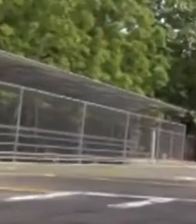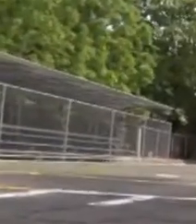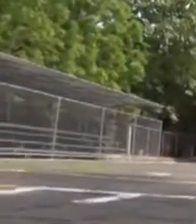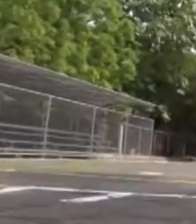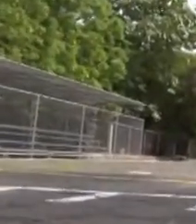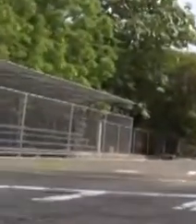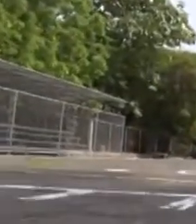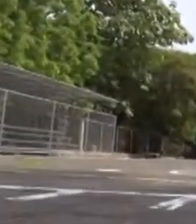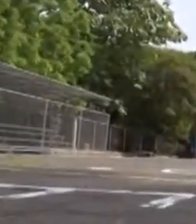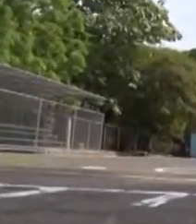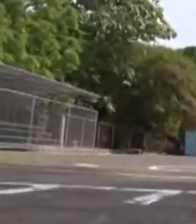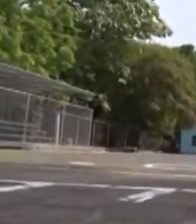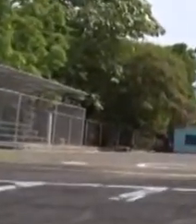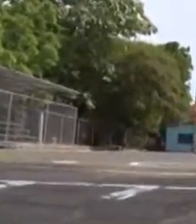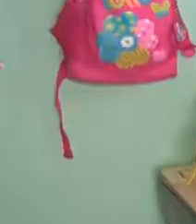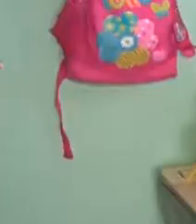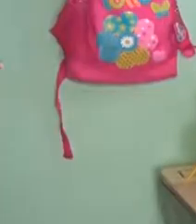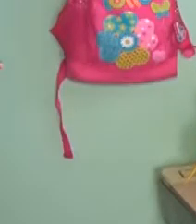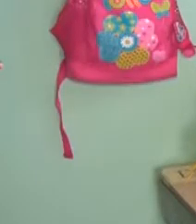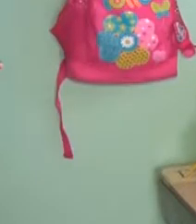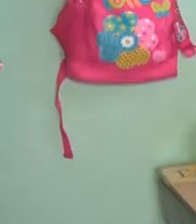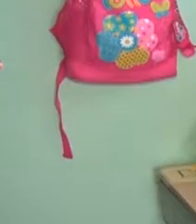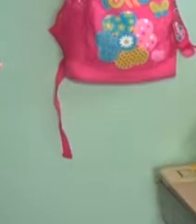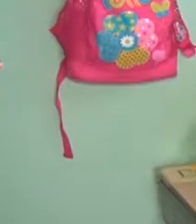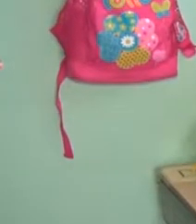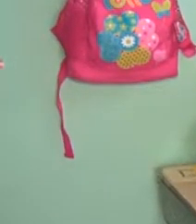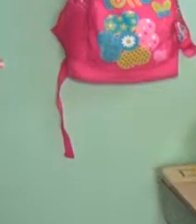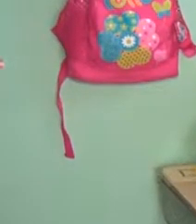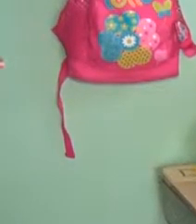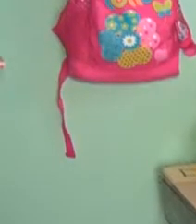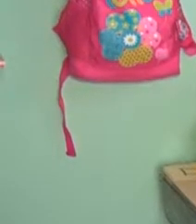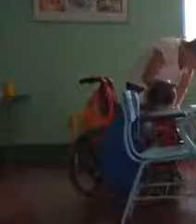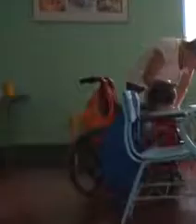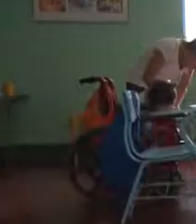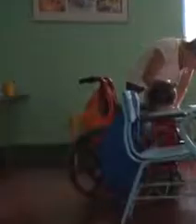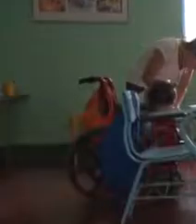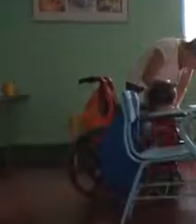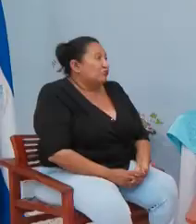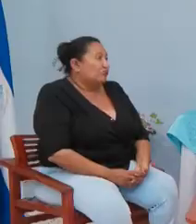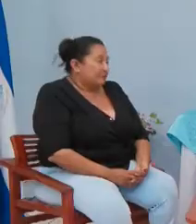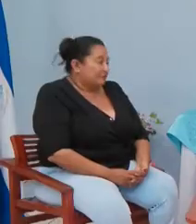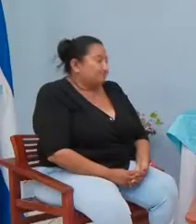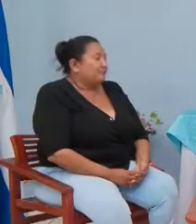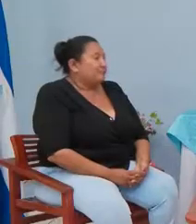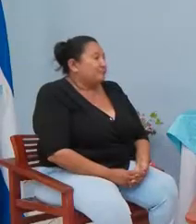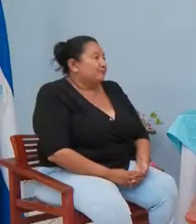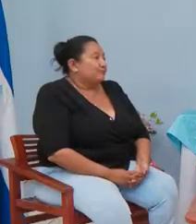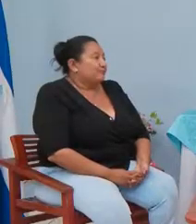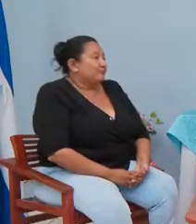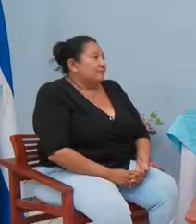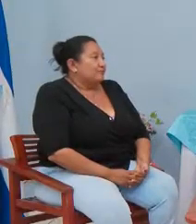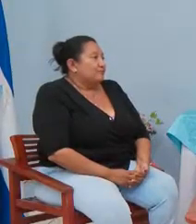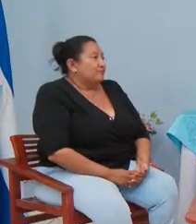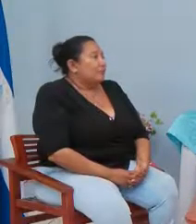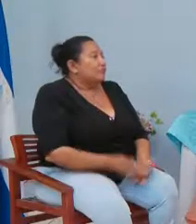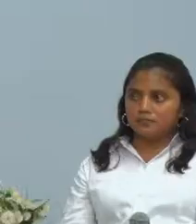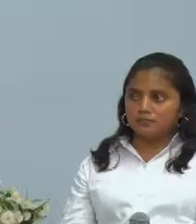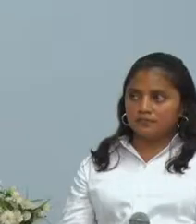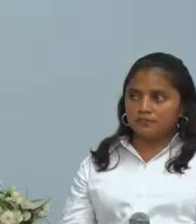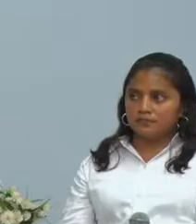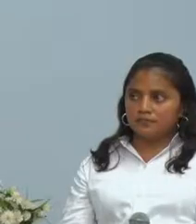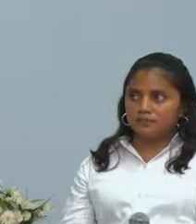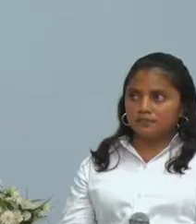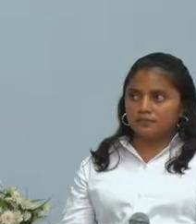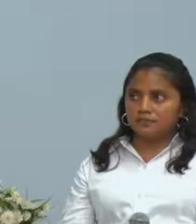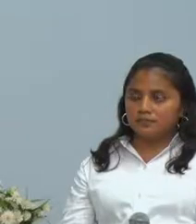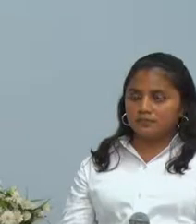que abran su mente. Es muy buena la responsabilidad de papá y mamá y es importante. Muchísimas gracias, ¿verdad?, por